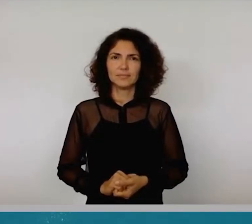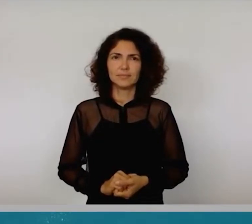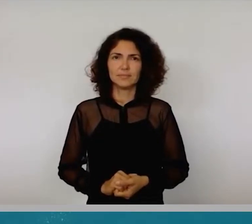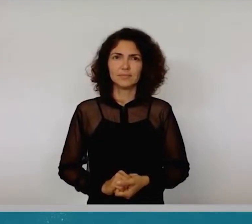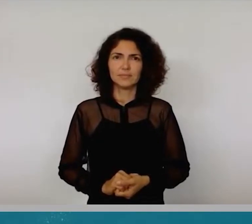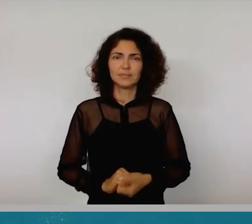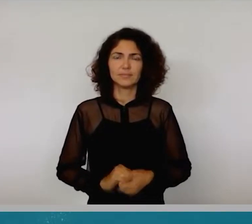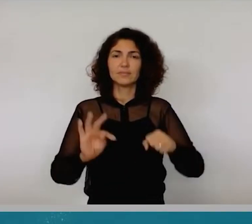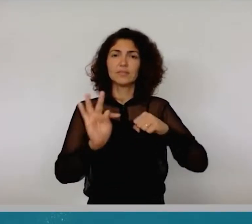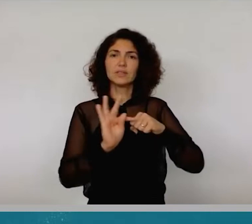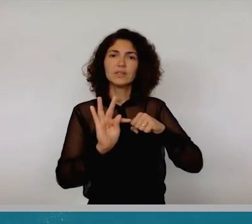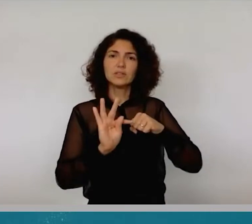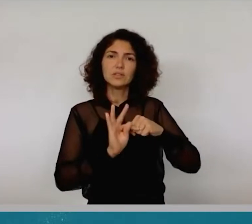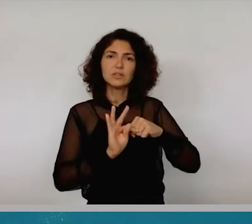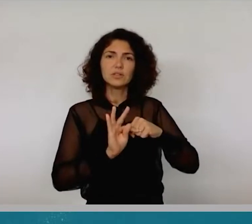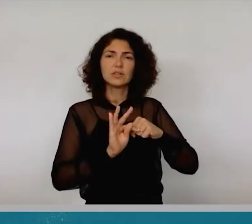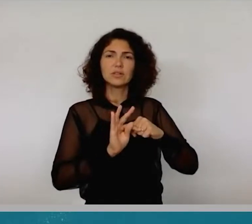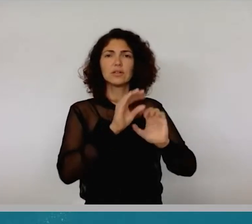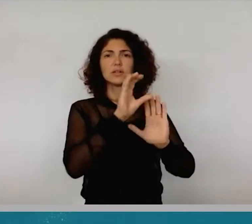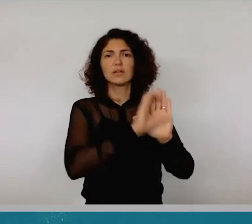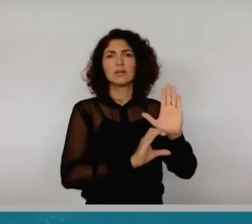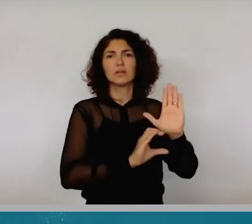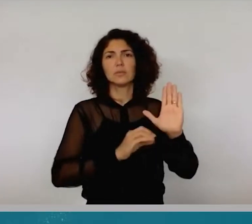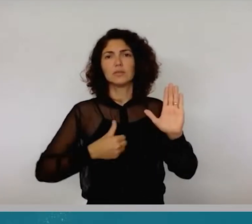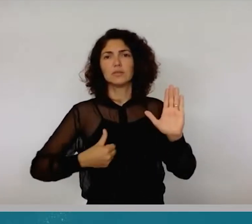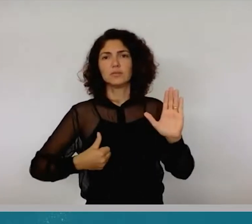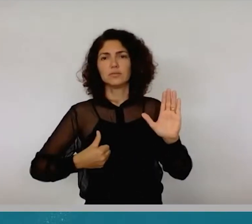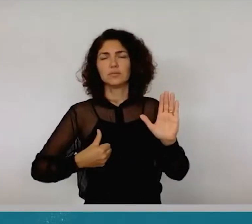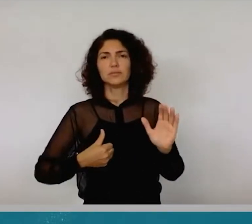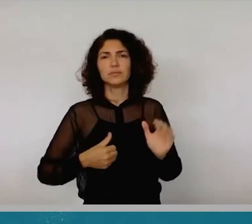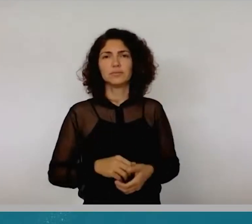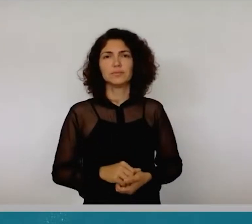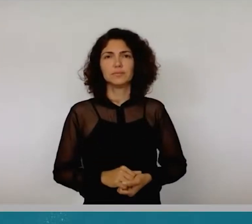Tiago, capítulo 1.